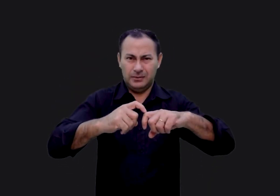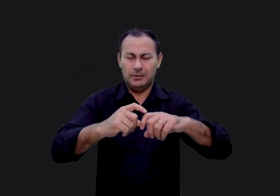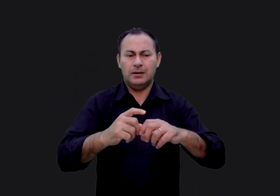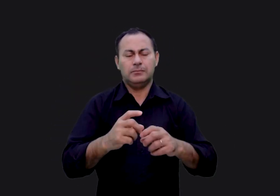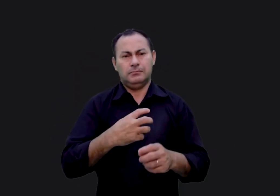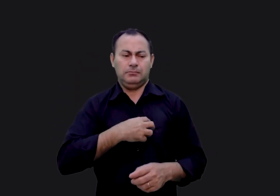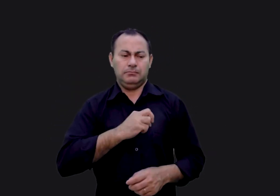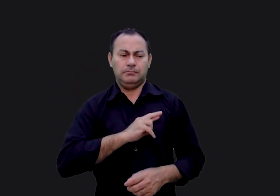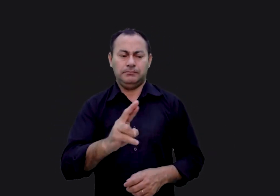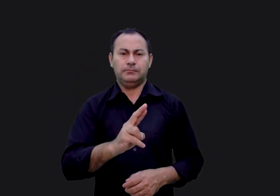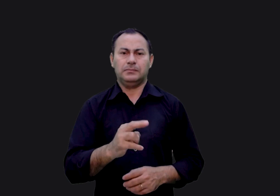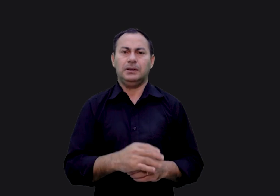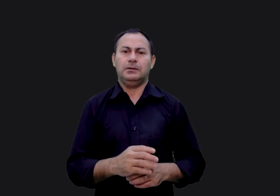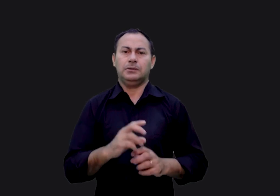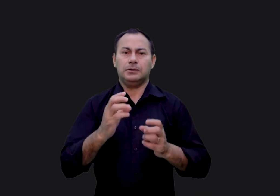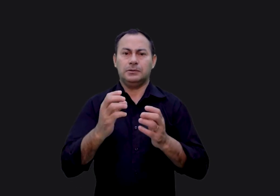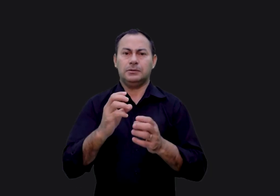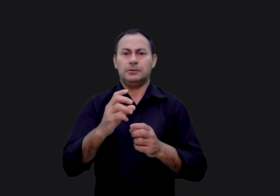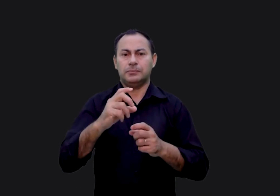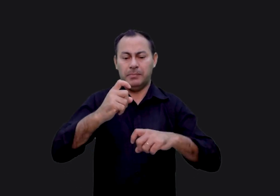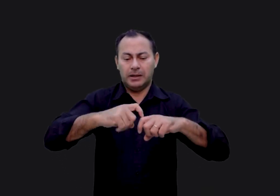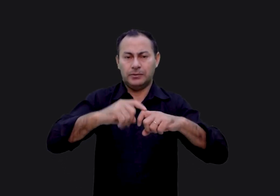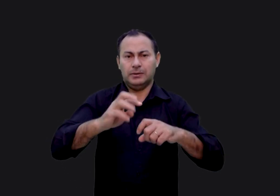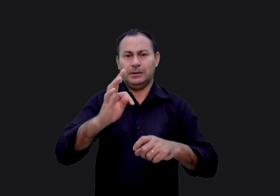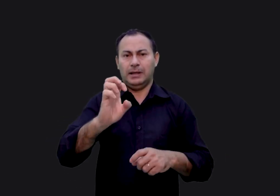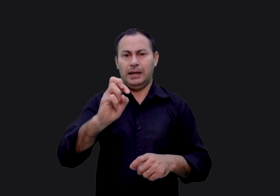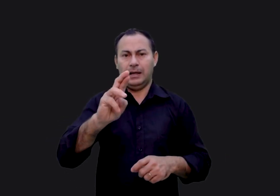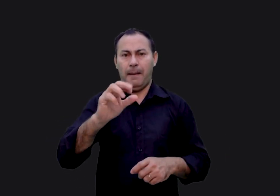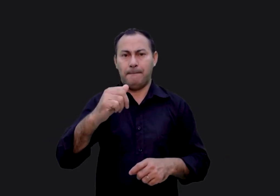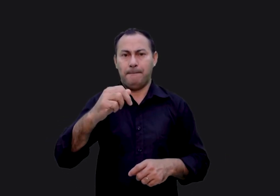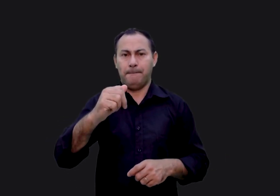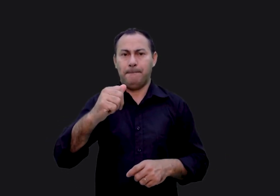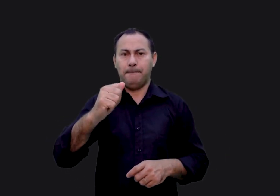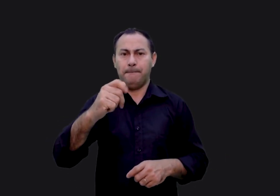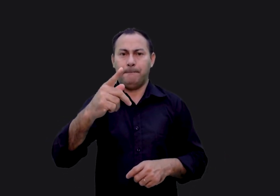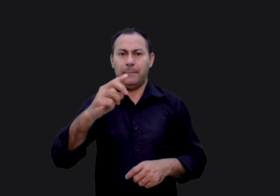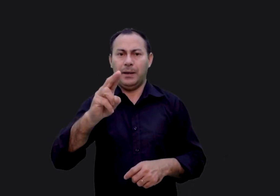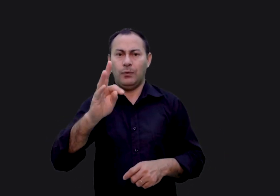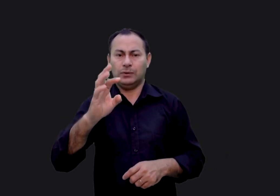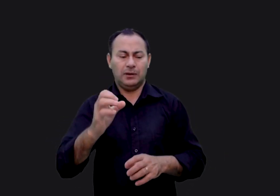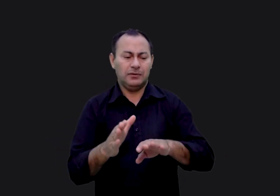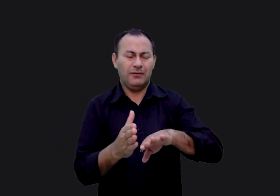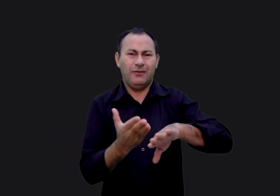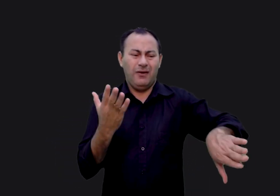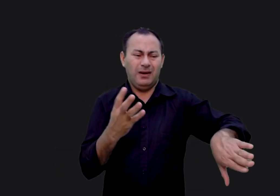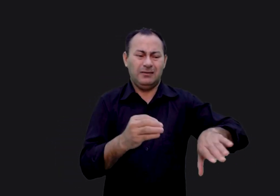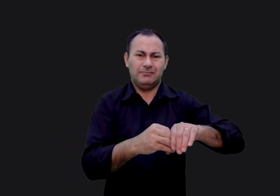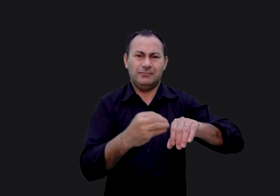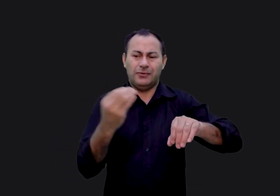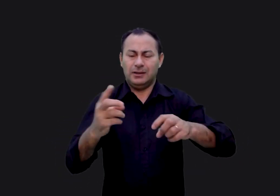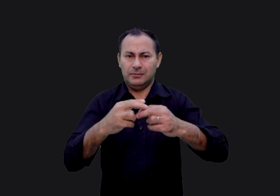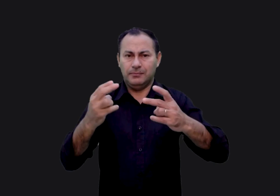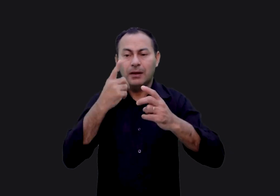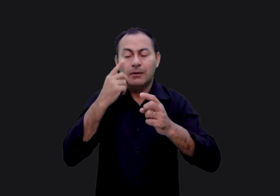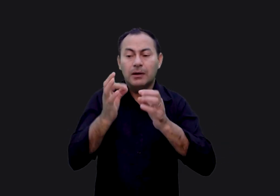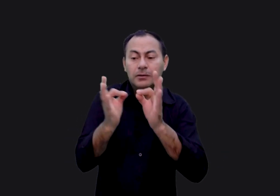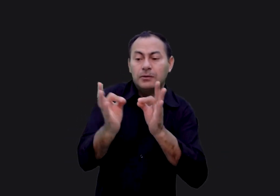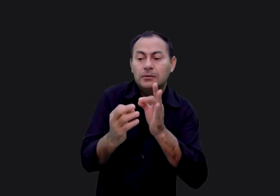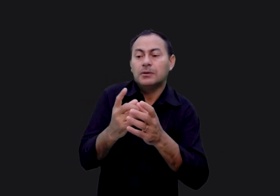questão religiosa e eles devem ficar fora dessa área. Eles vão dizer para o paciente que ele deve decidir o que fazer para resolver